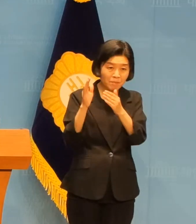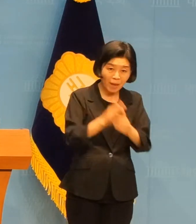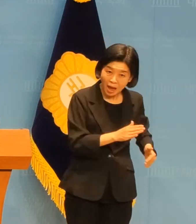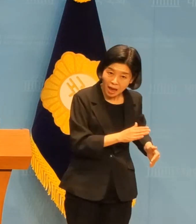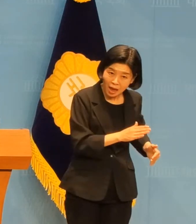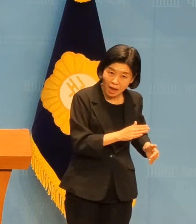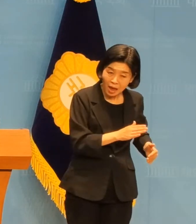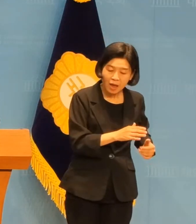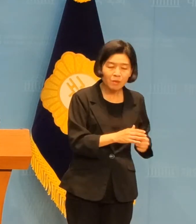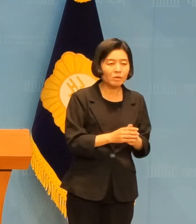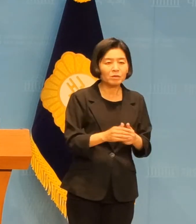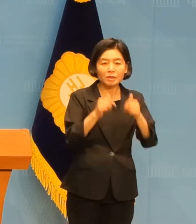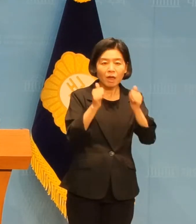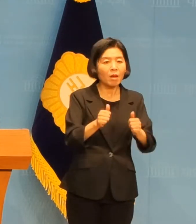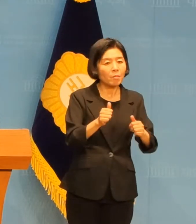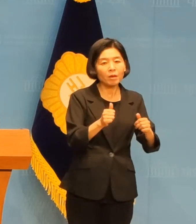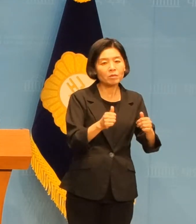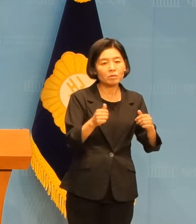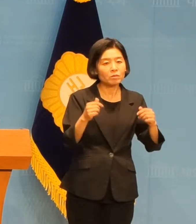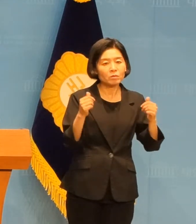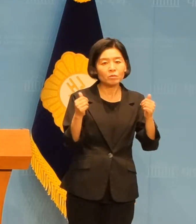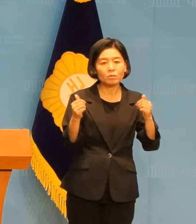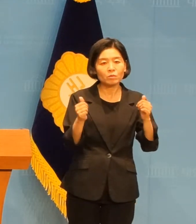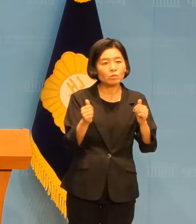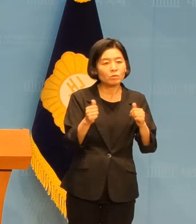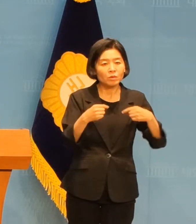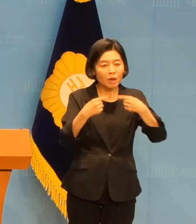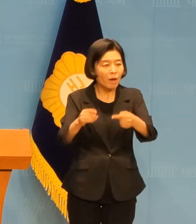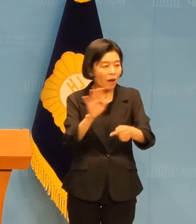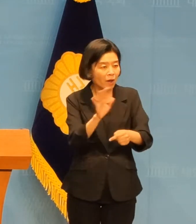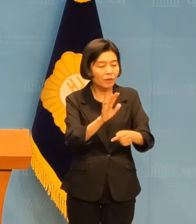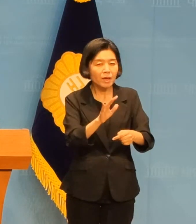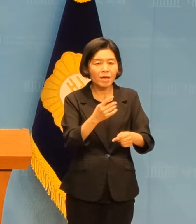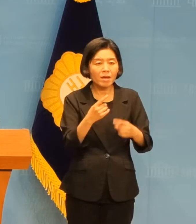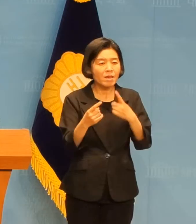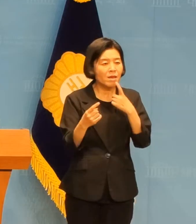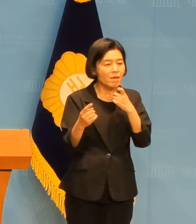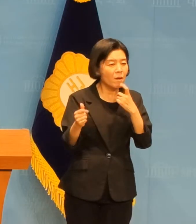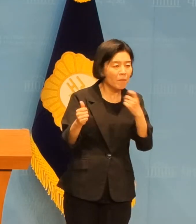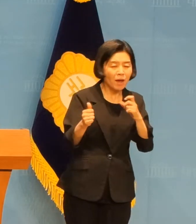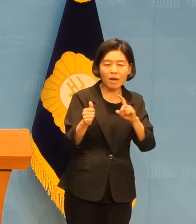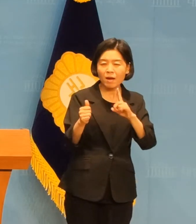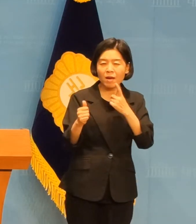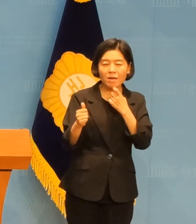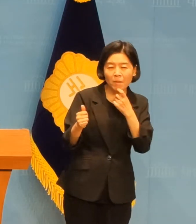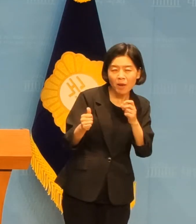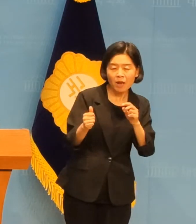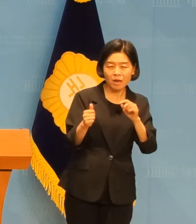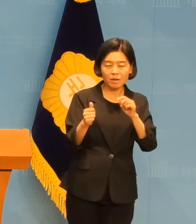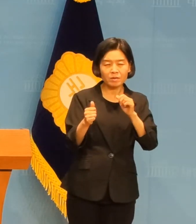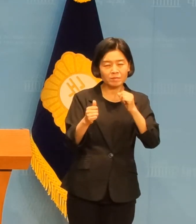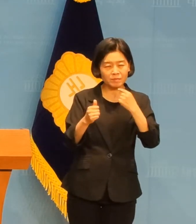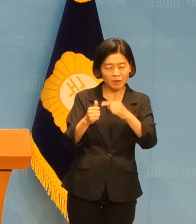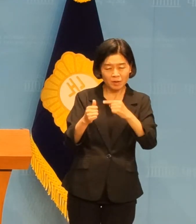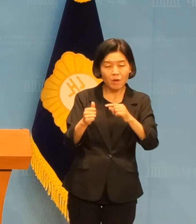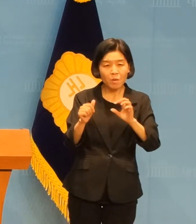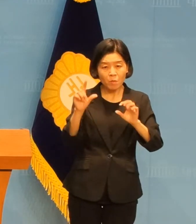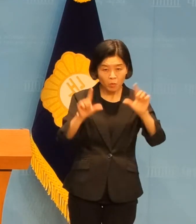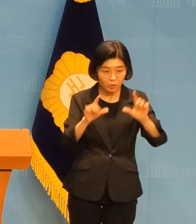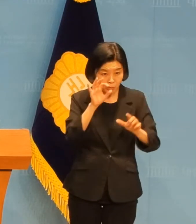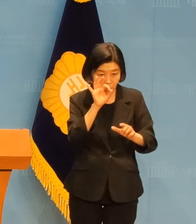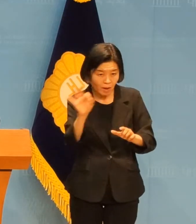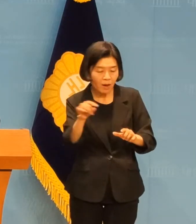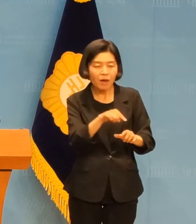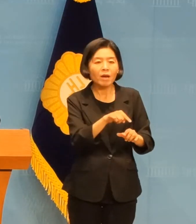재판에 협조하지 않겠다는 협박을 시행하고 있는 모습입니다. 이 모습을 국민들은 참담하게